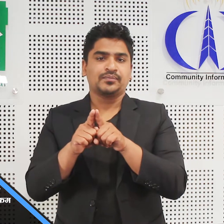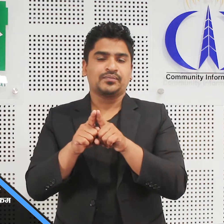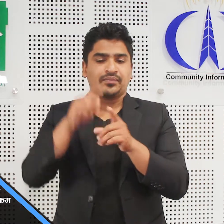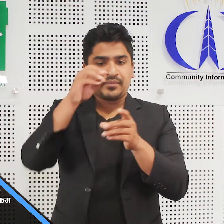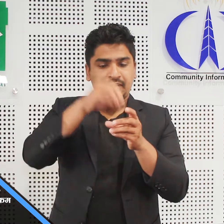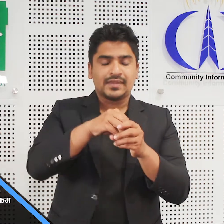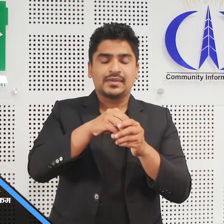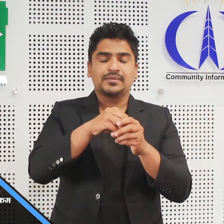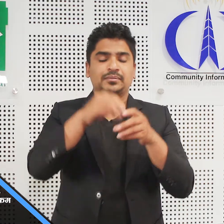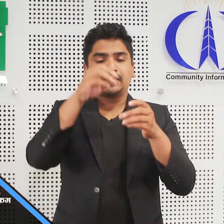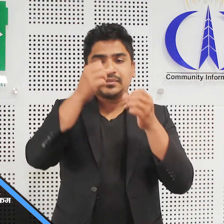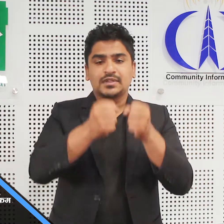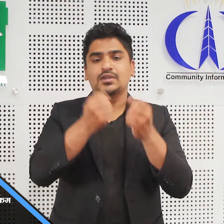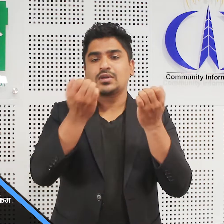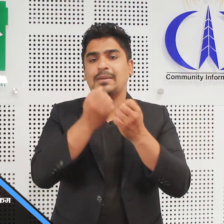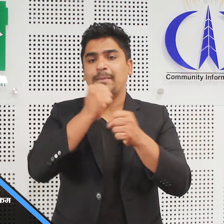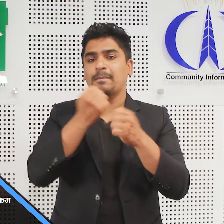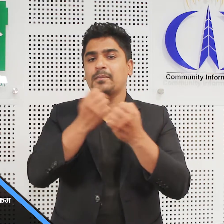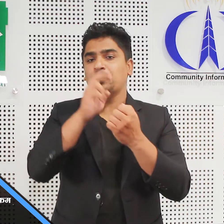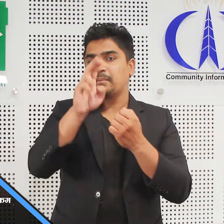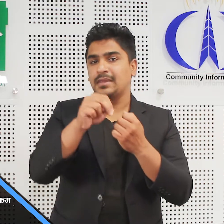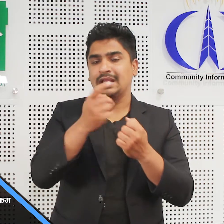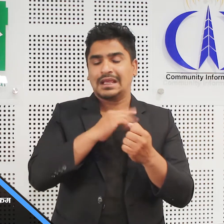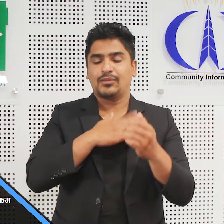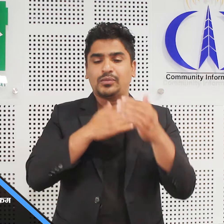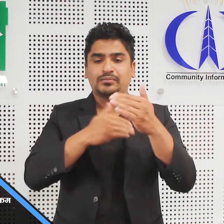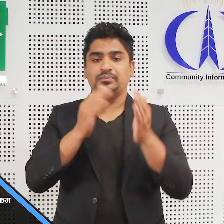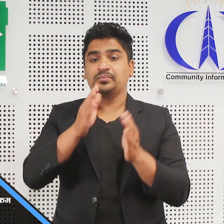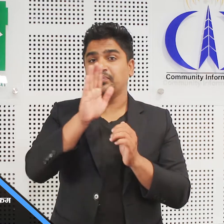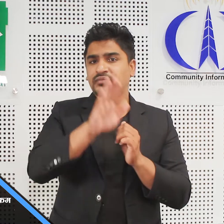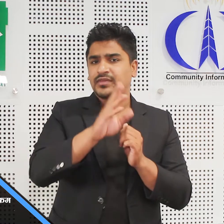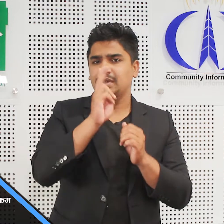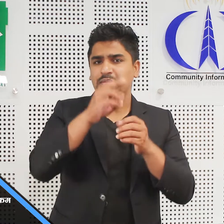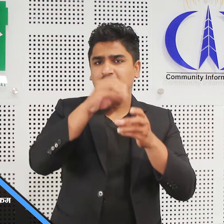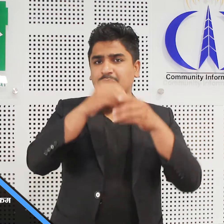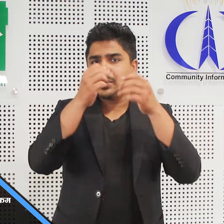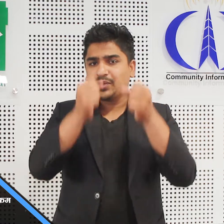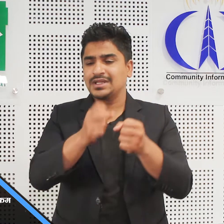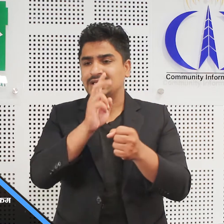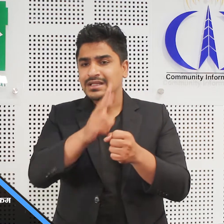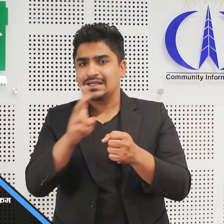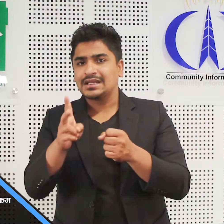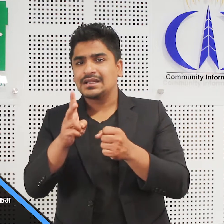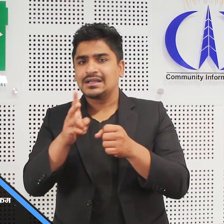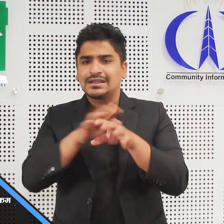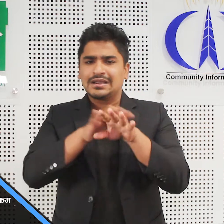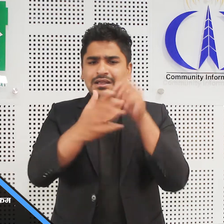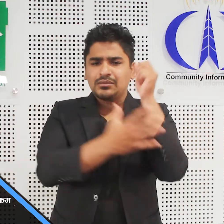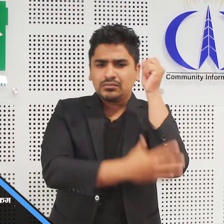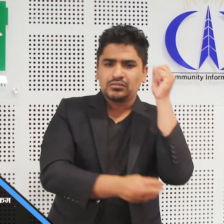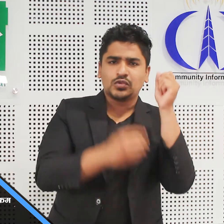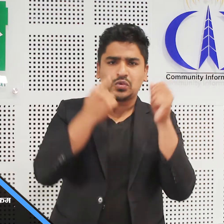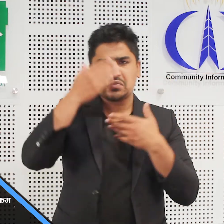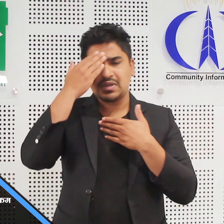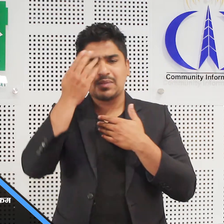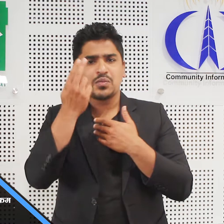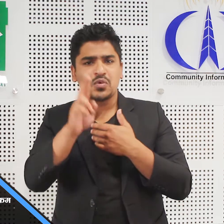रहेर गर्नुपर्ने हुन्छ, त्यस कारणले हाम्रो पनि सीमाहरू छन्। त्यो भित्र रहेर त्यस्ता अति विपन्नहरू कोही बिरामी भयो भने